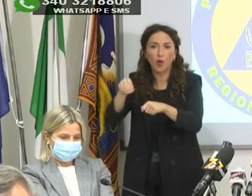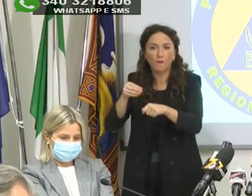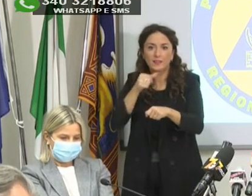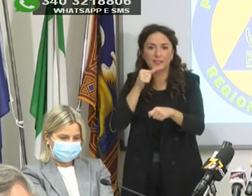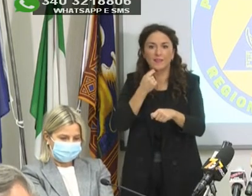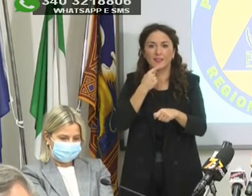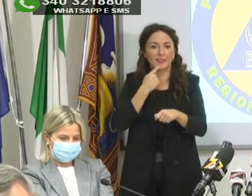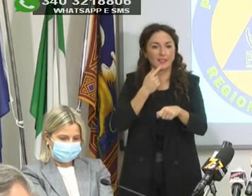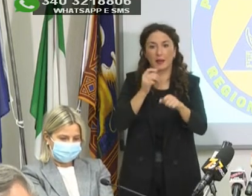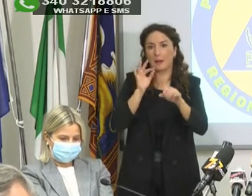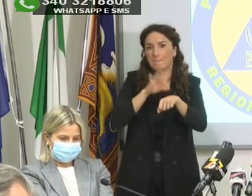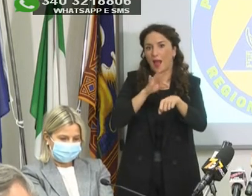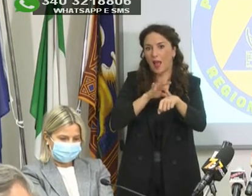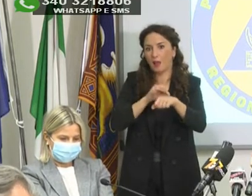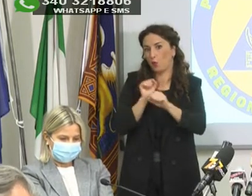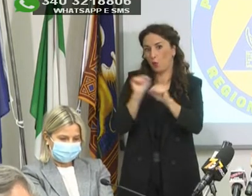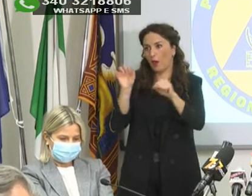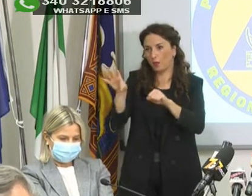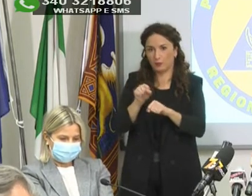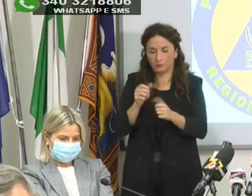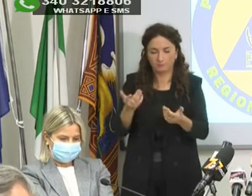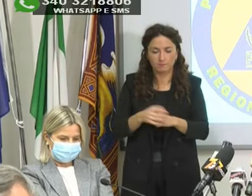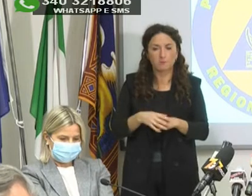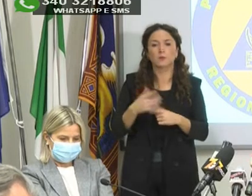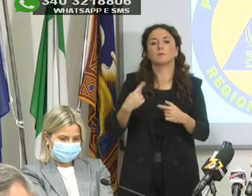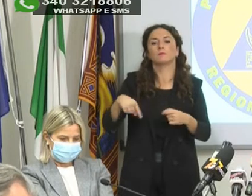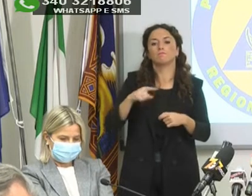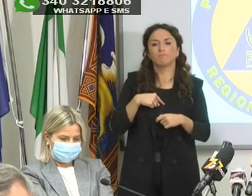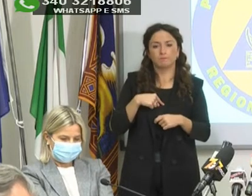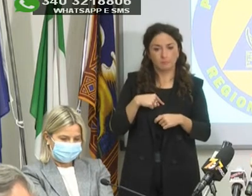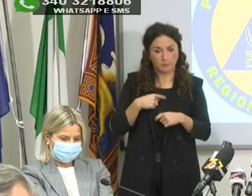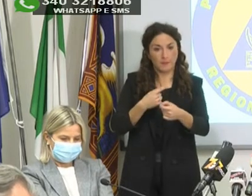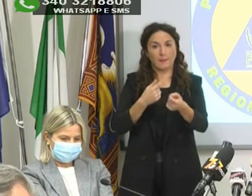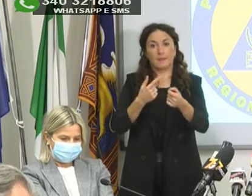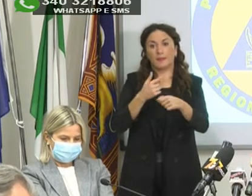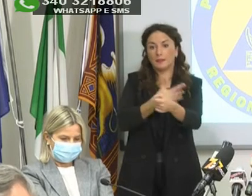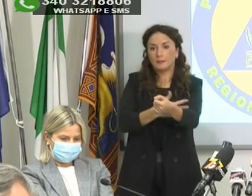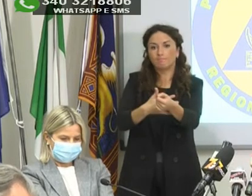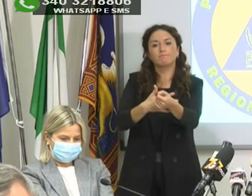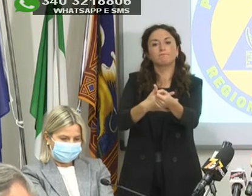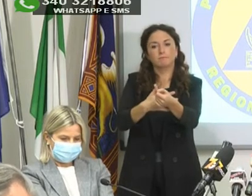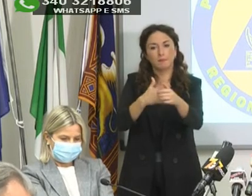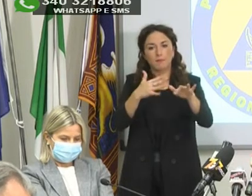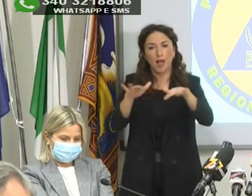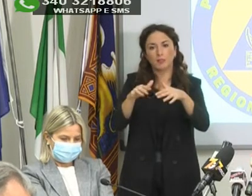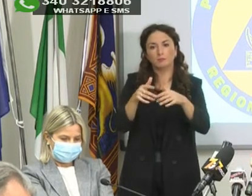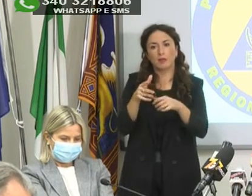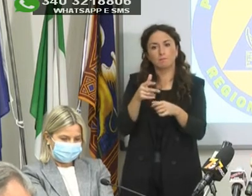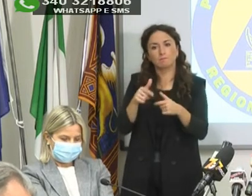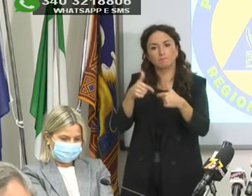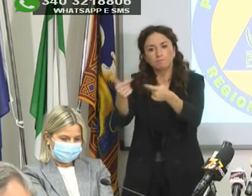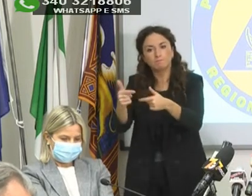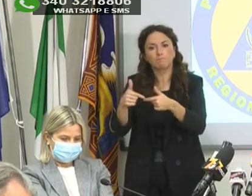ammalato e guarito, e quindi continuiamo a somministrare plasma iperimmune, come viene definito, e quindi